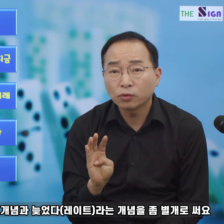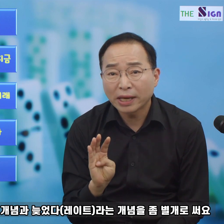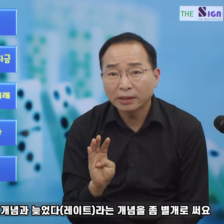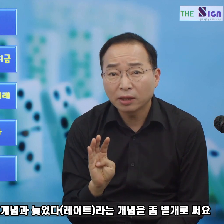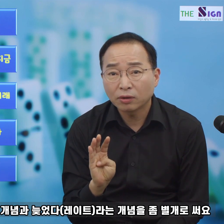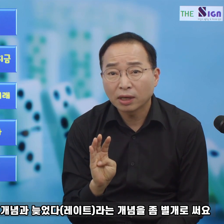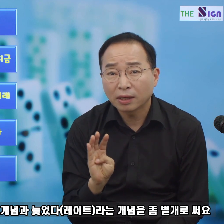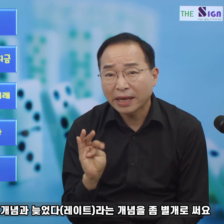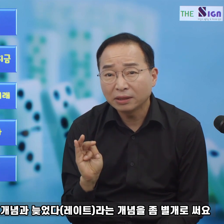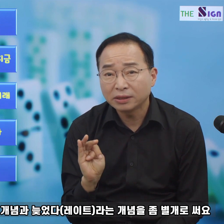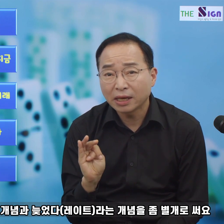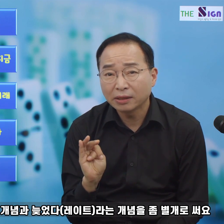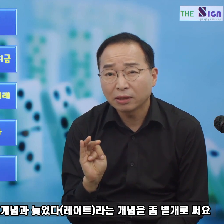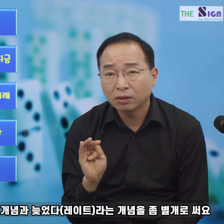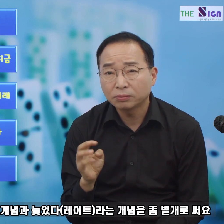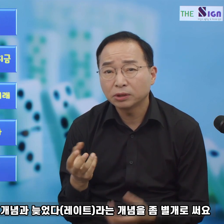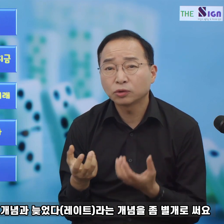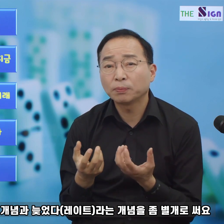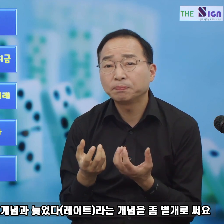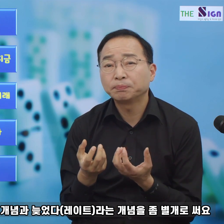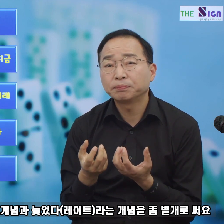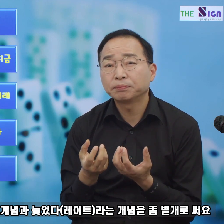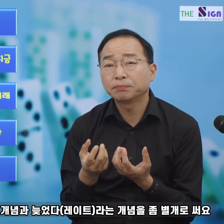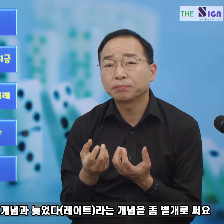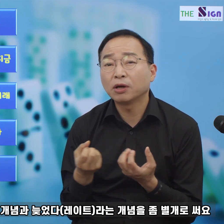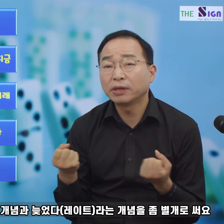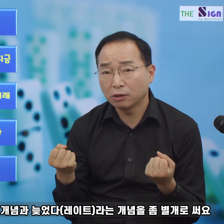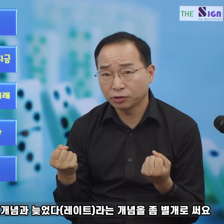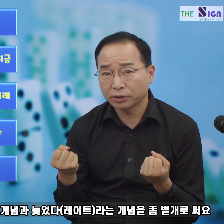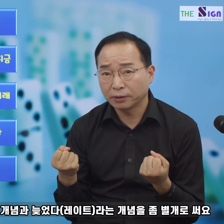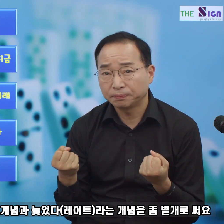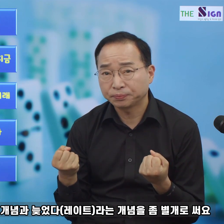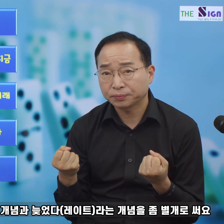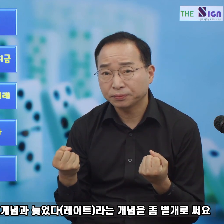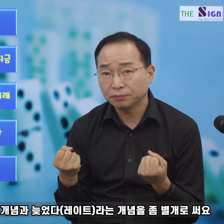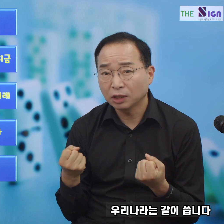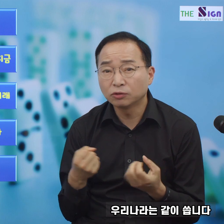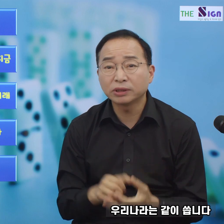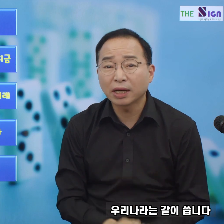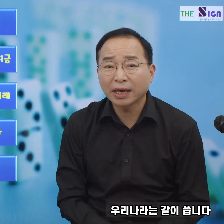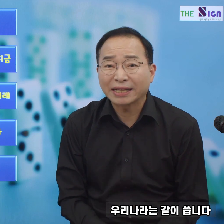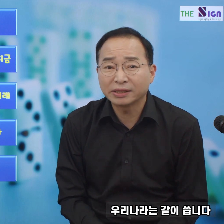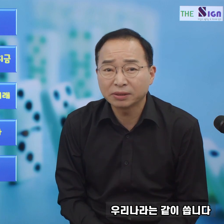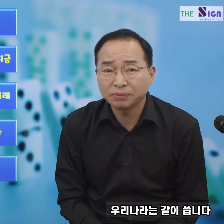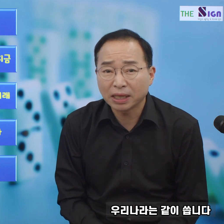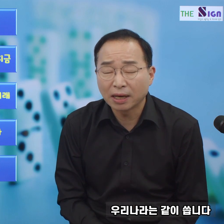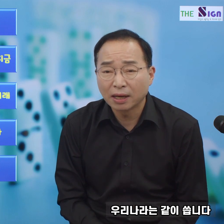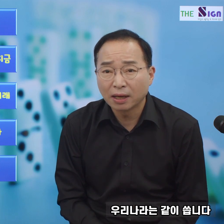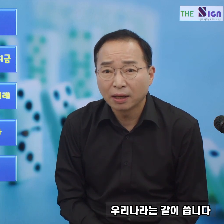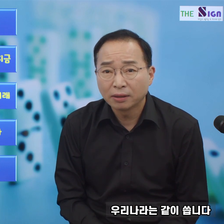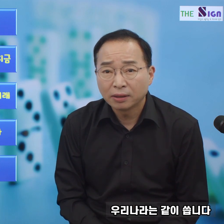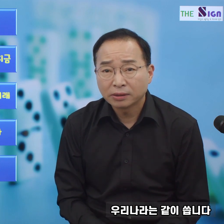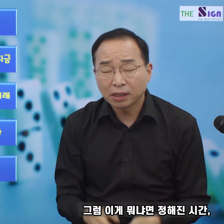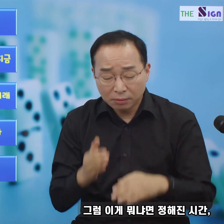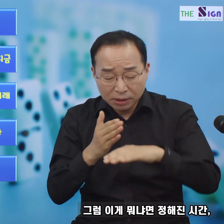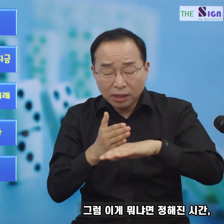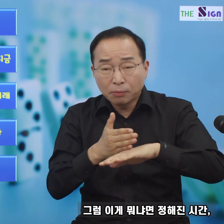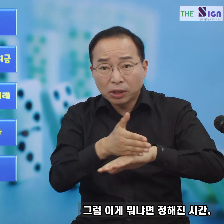슬로우라는 개념과 레이트라는 개념을 좀 별개로 써요. 우리나라는 같이 씁니다. 자, 그럼 이게